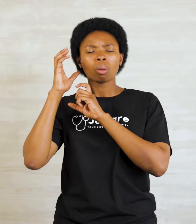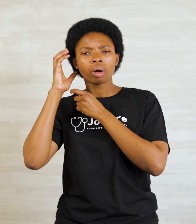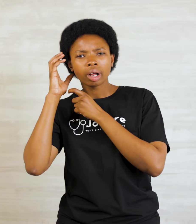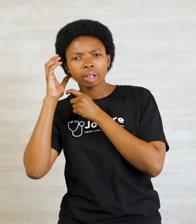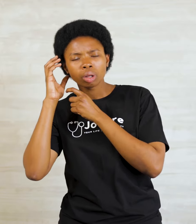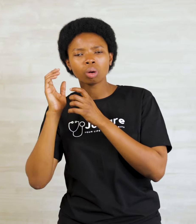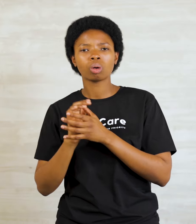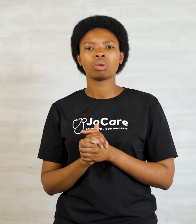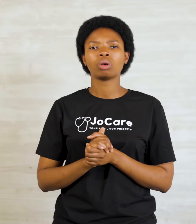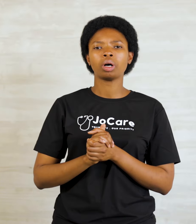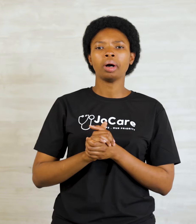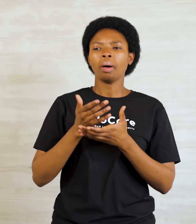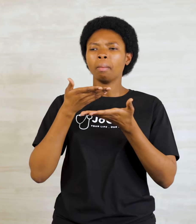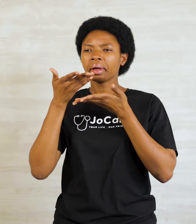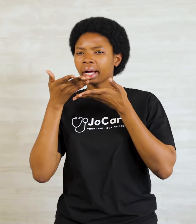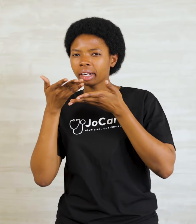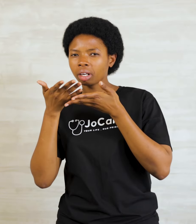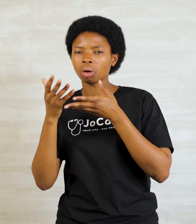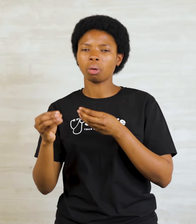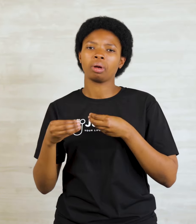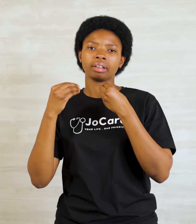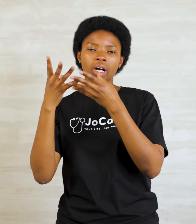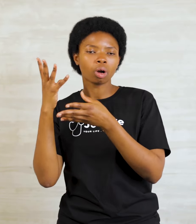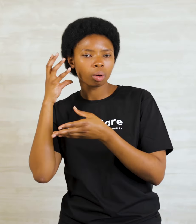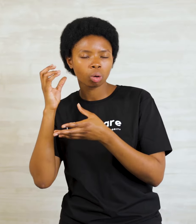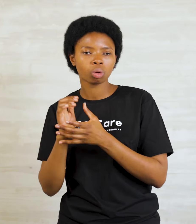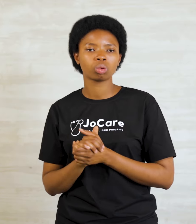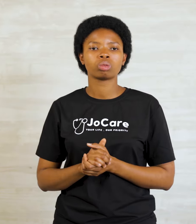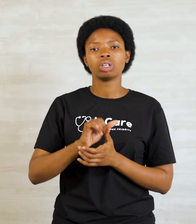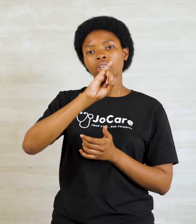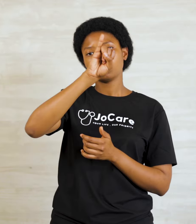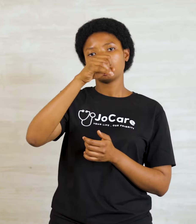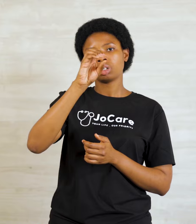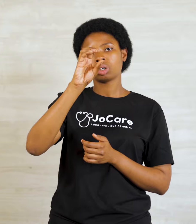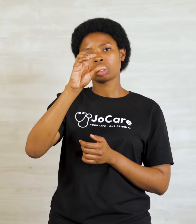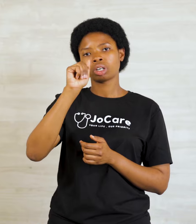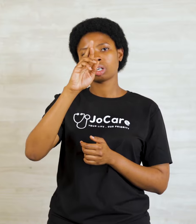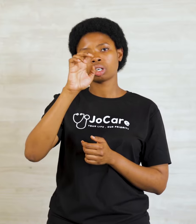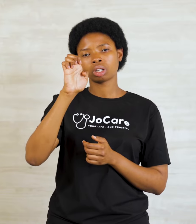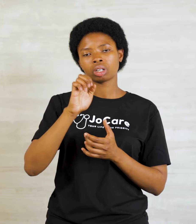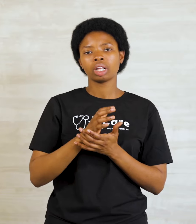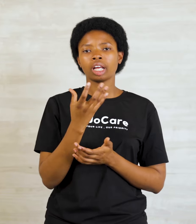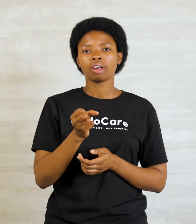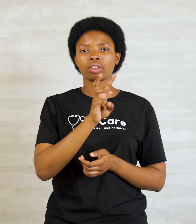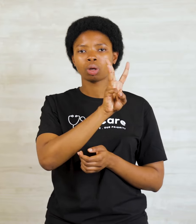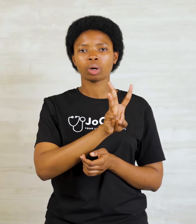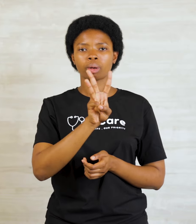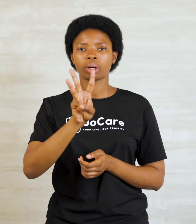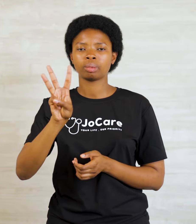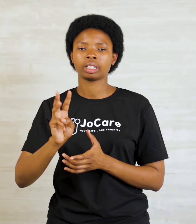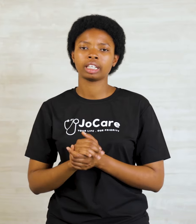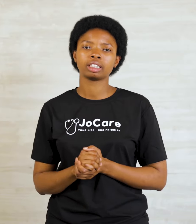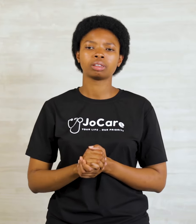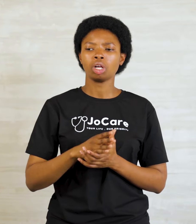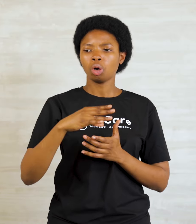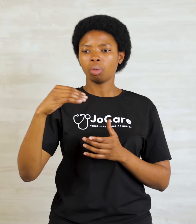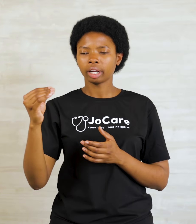mu runana urajya kumva bumve bari kubikina yego Jokea ifite website ku muntu ushobora kujya kuri internet aragenda aboneha